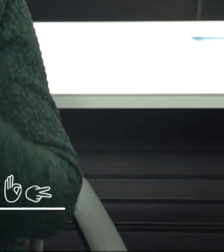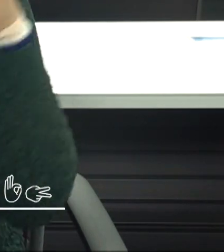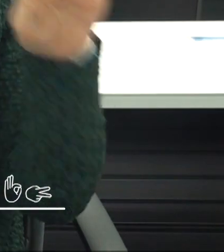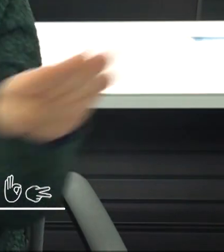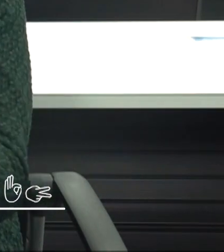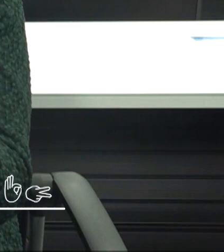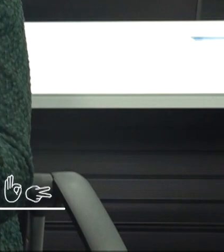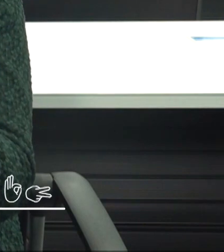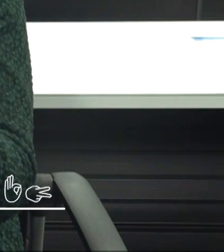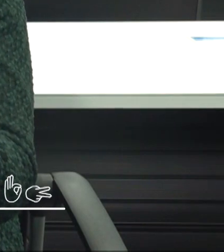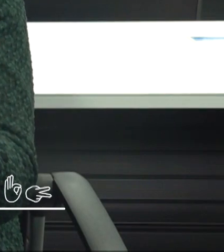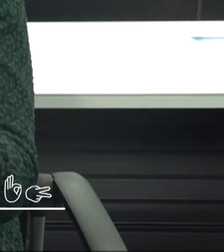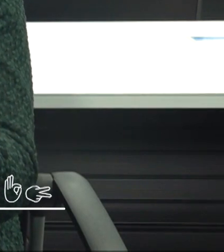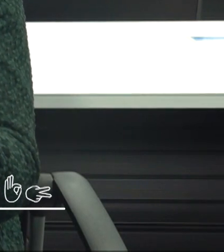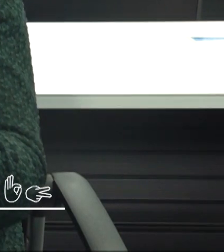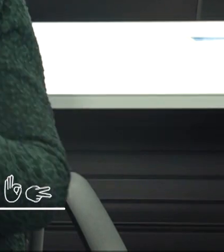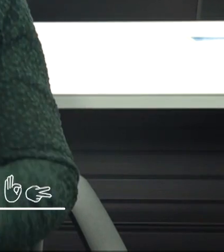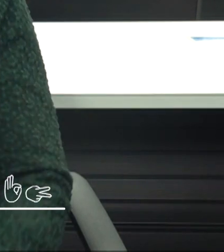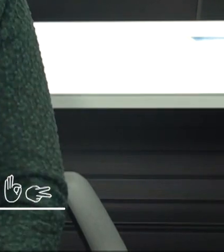일.